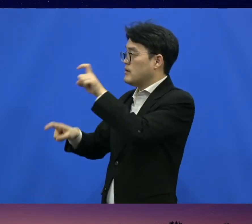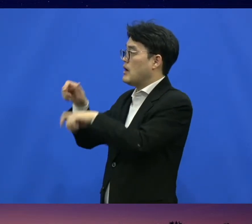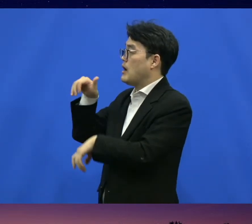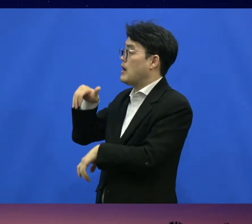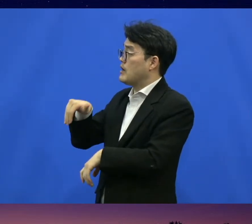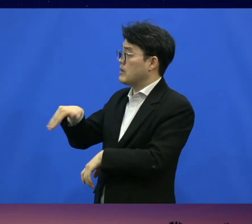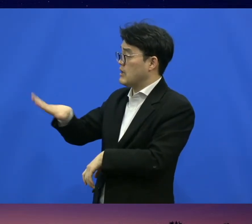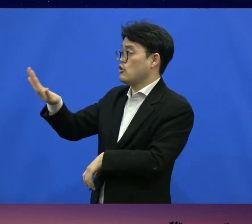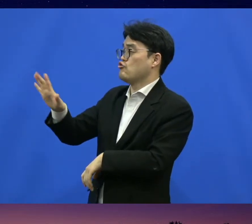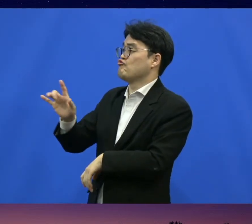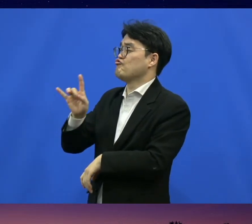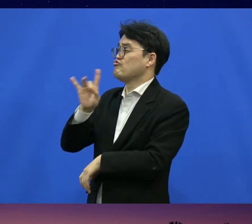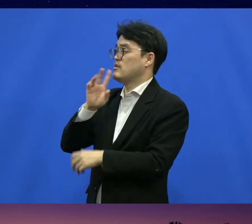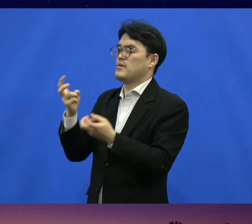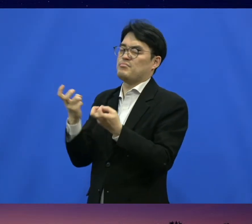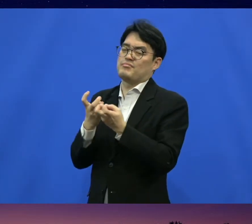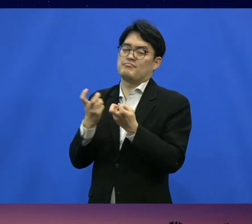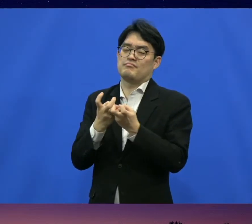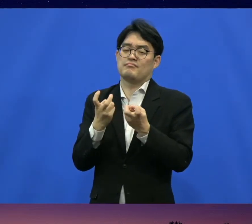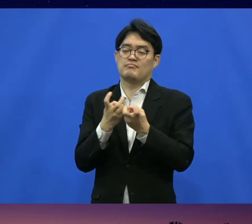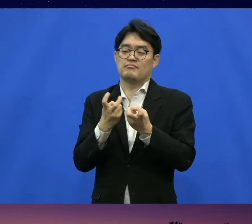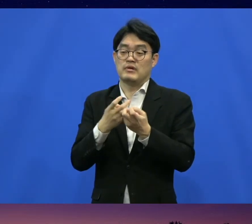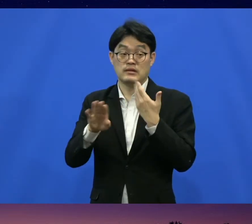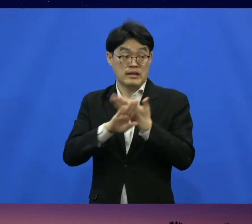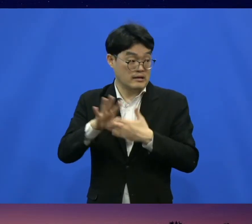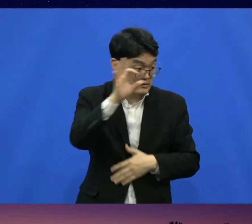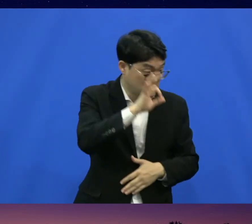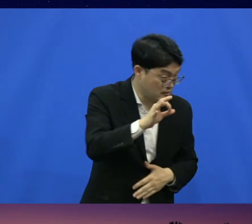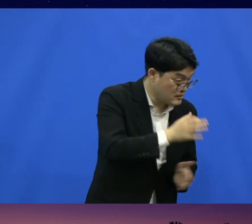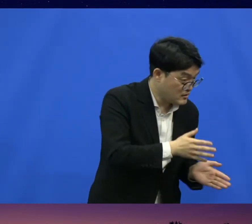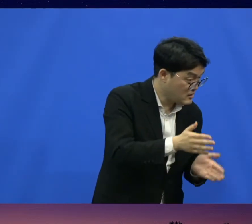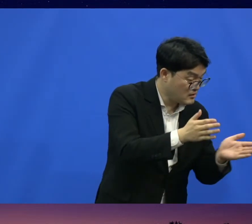다른 길이 있다고 생각하는 자체가 하나님에 대한 모독이죠.